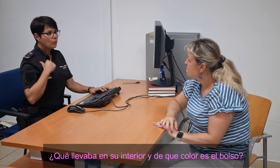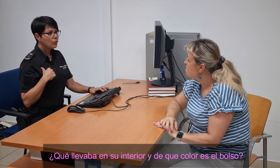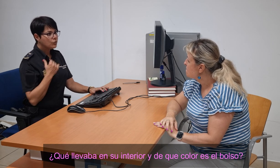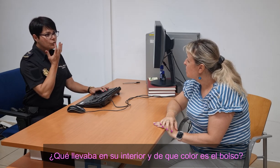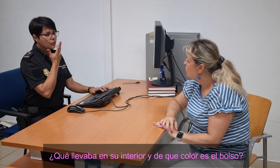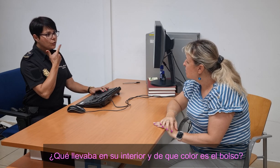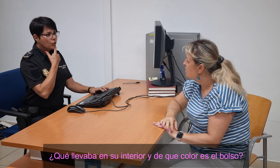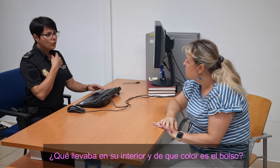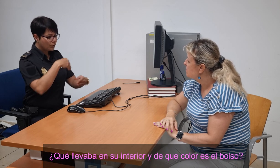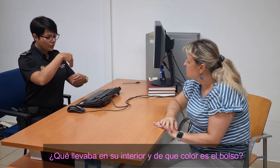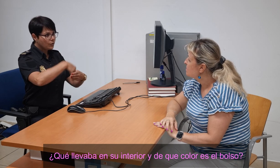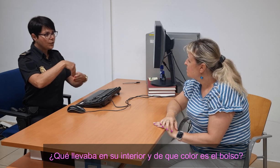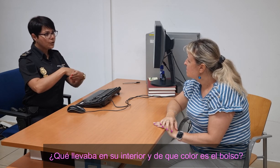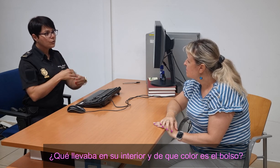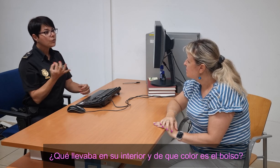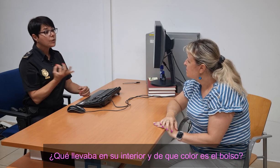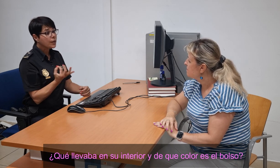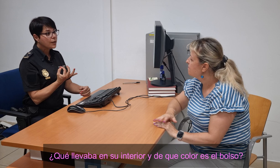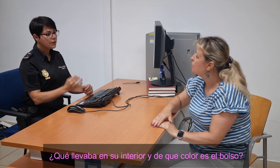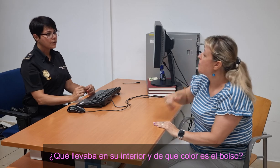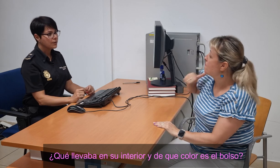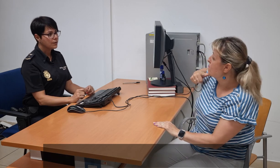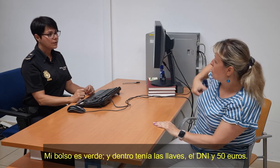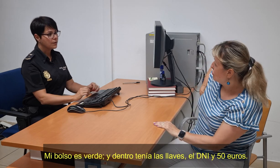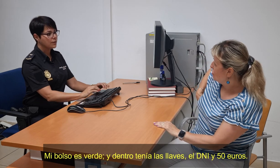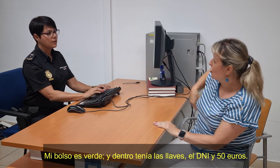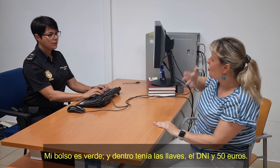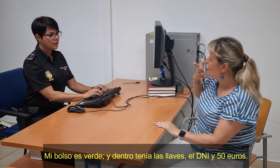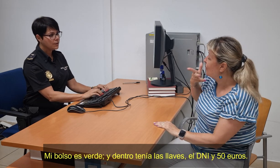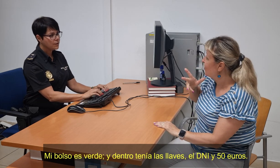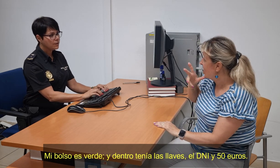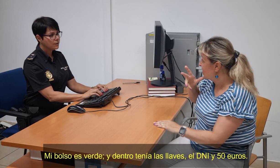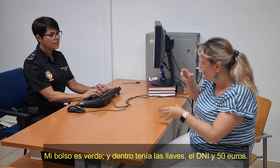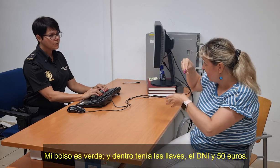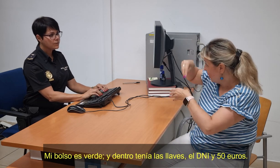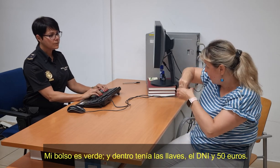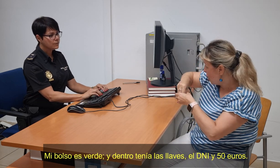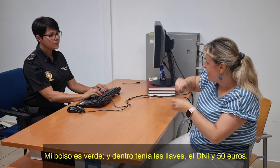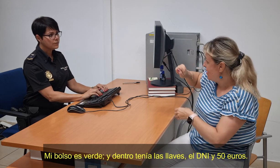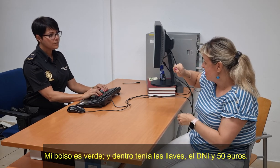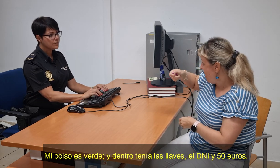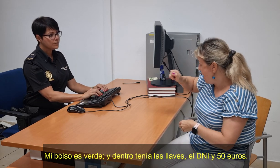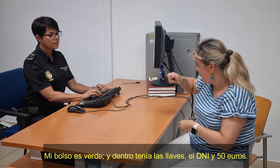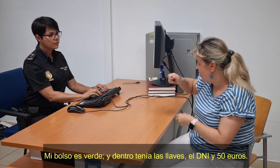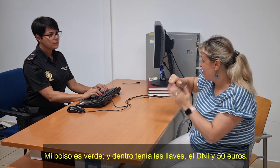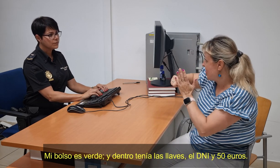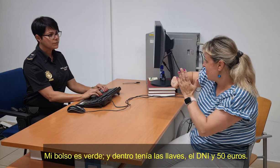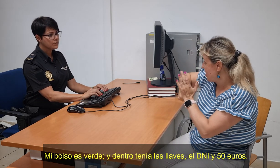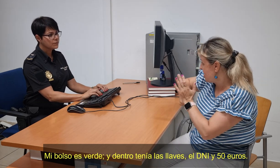¿Qué llevaba en su interior y de qué color es el bolso? Bueno, pues mi bolso es verde y dentro tenía la